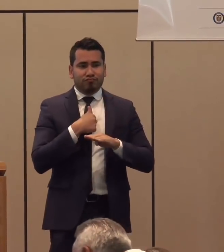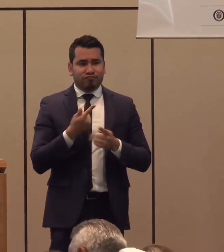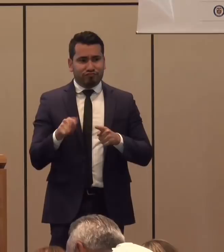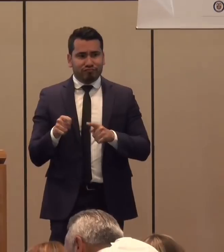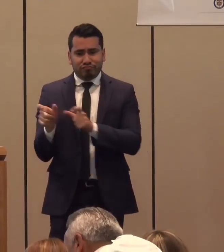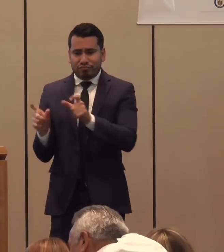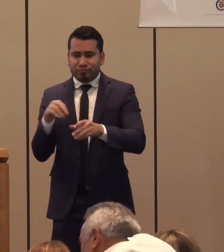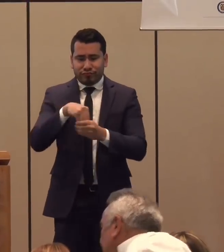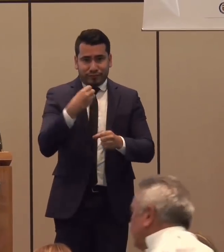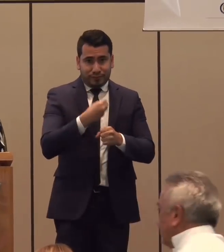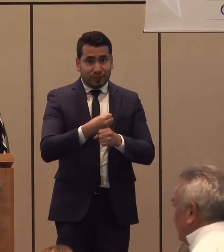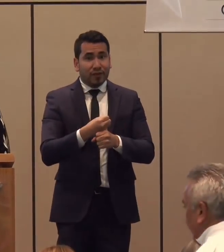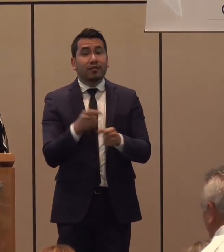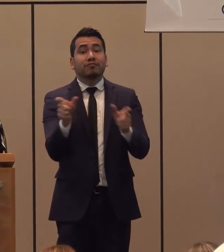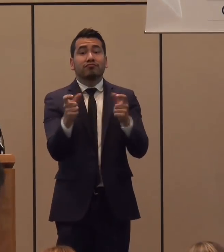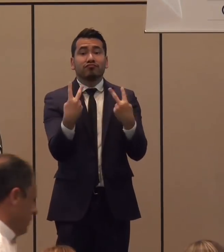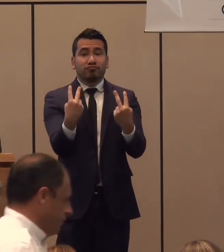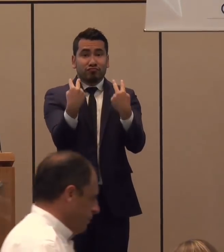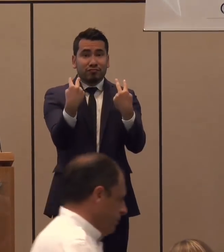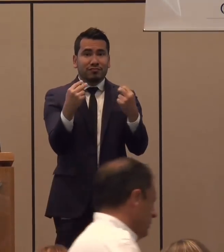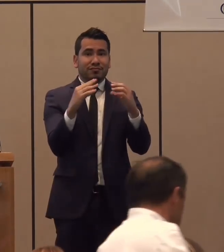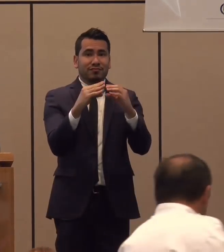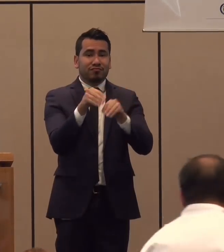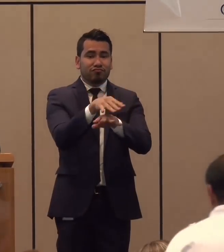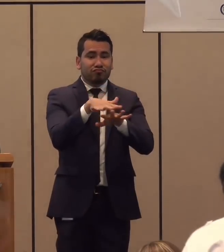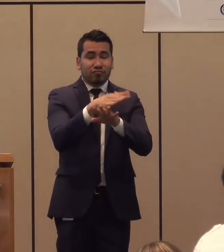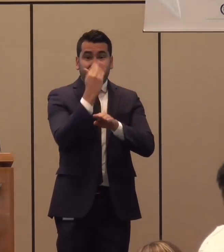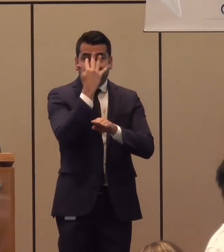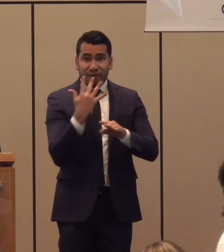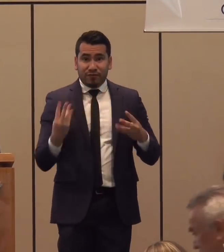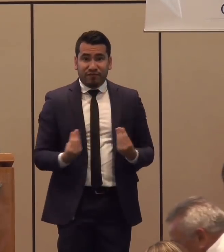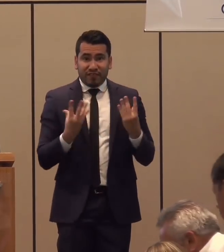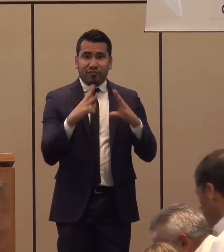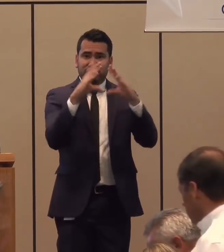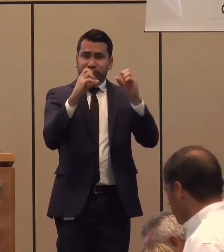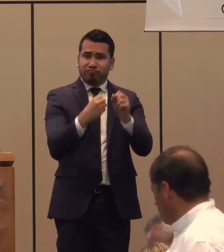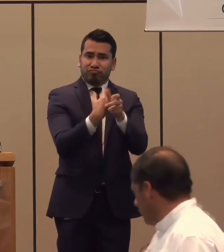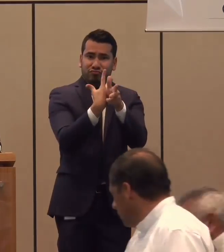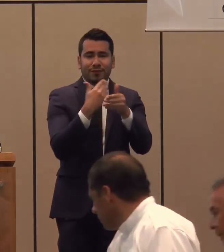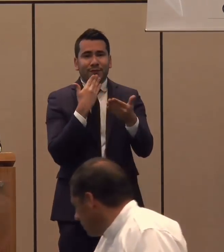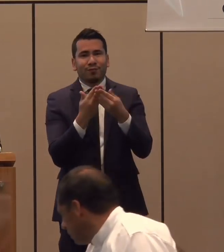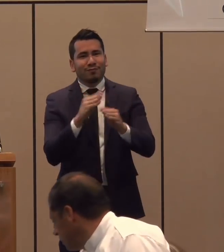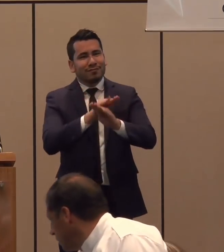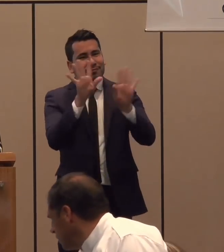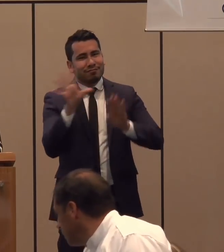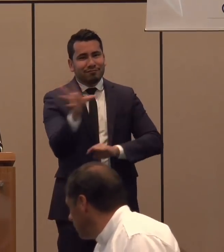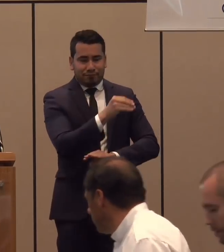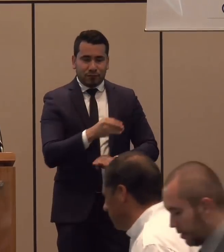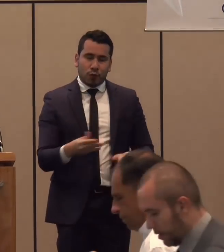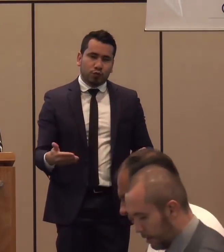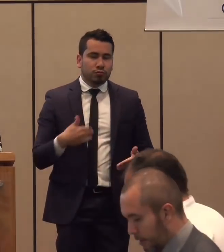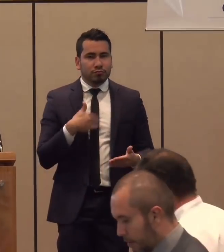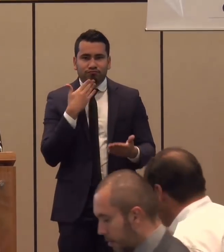a las personas que nos están viendo por por la página web y por facebook pues muy buenos días para todos y mil gracias